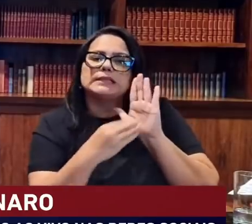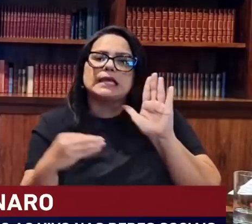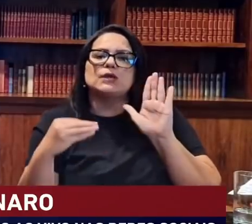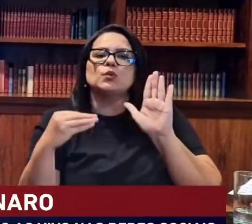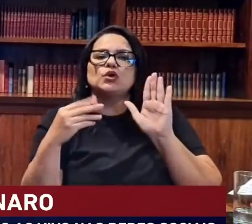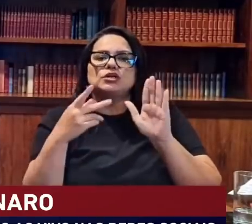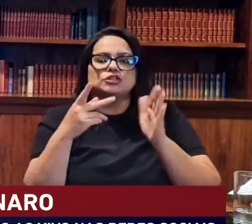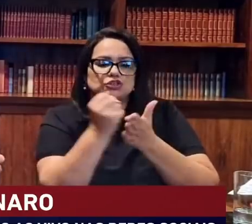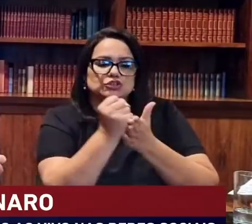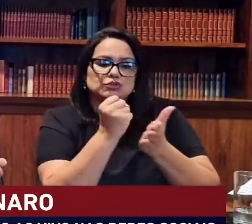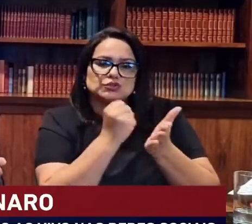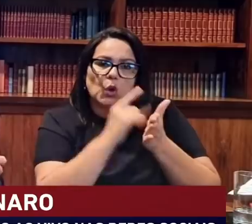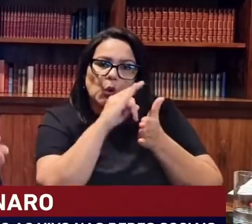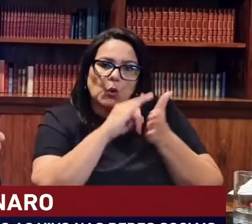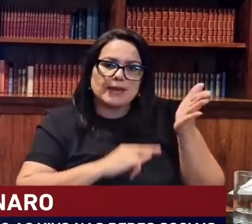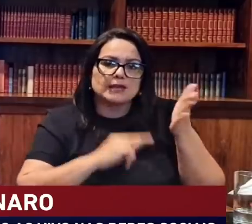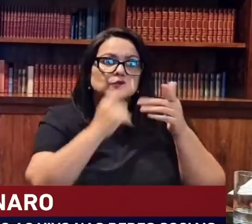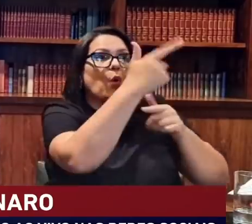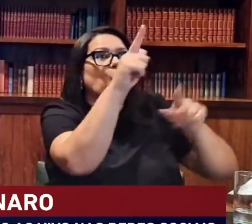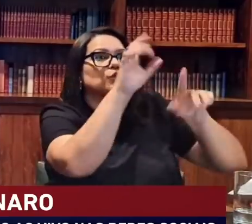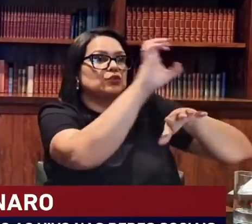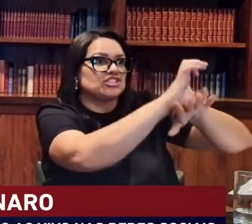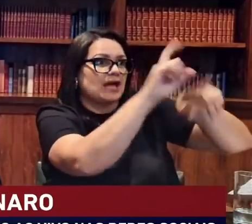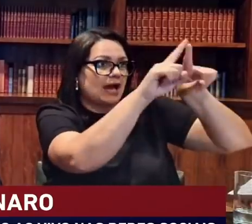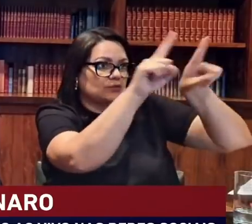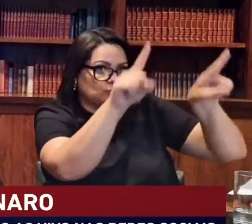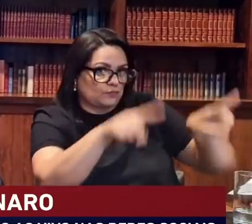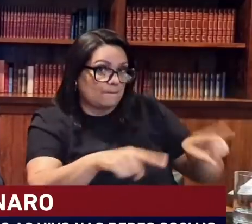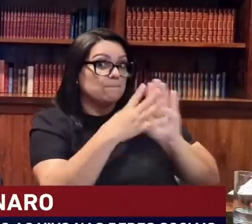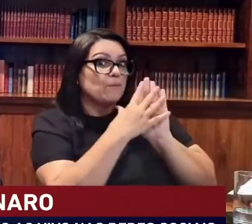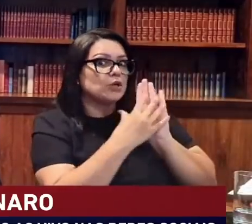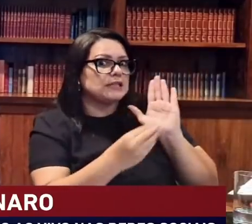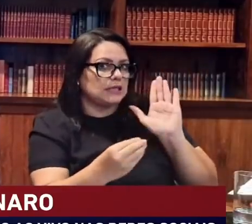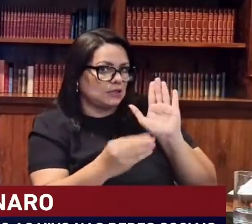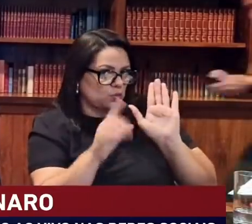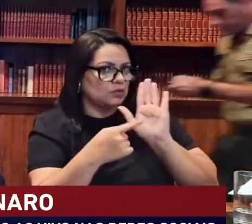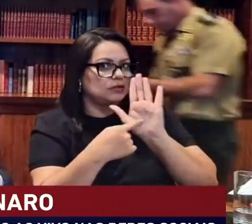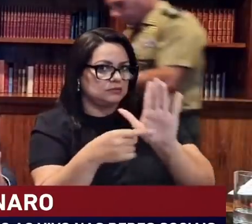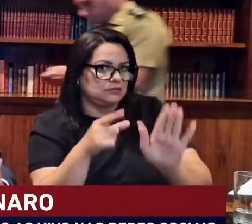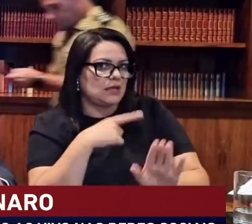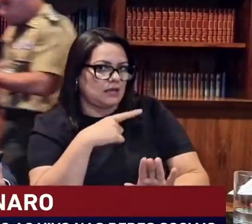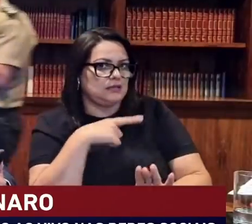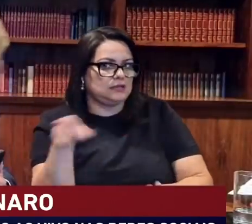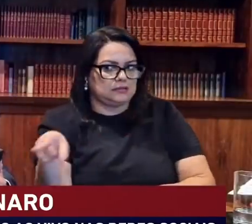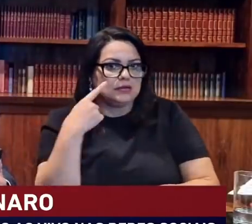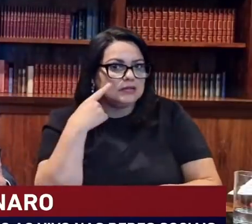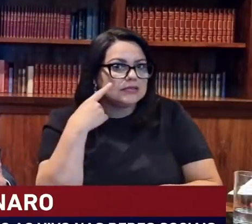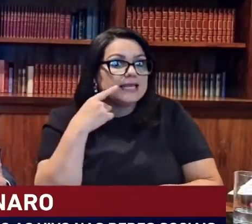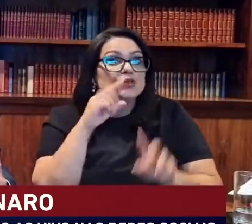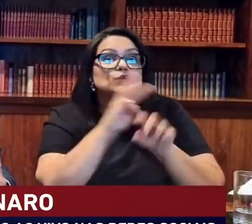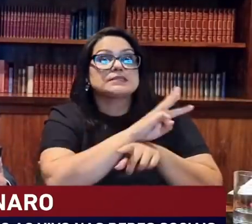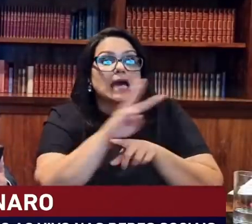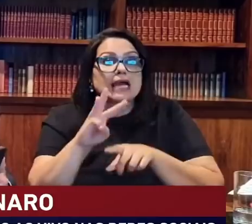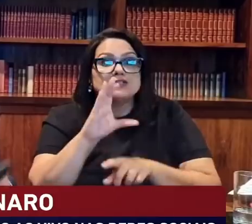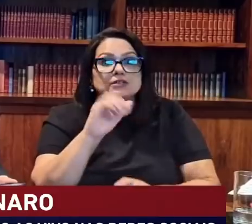procuração para o servidor de outro estado. Modelo de procuração. Pergunta aqui, Sérgio. Vamos lá. Olá, Damares, deve